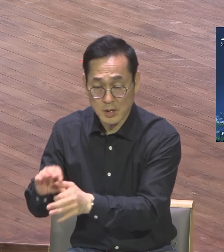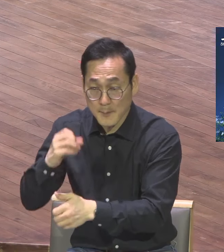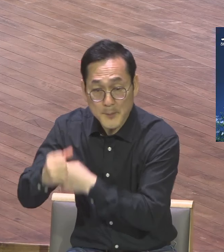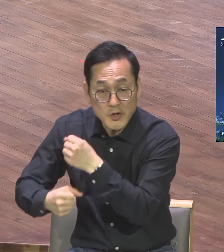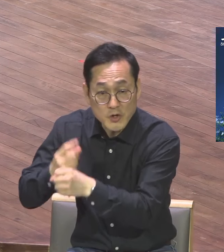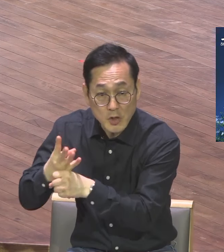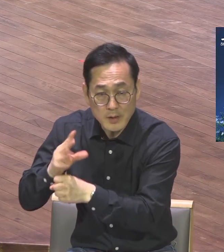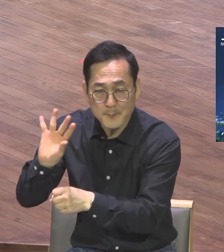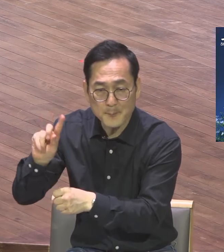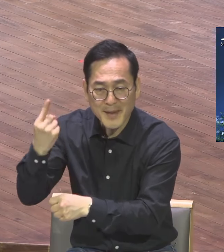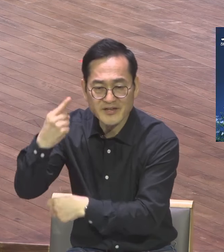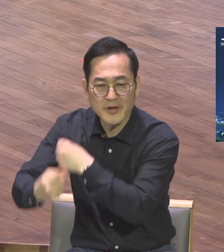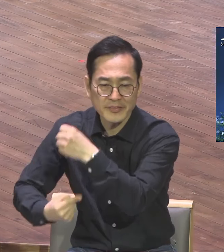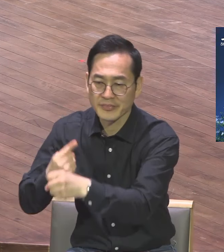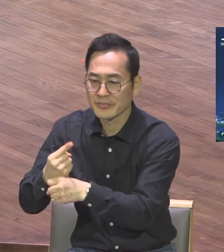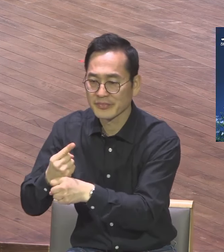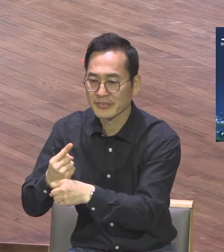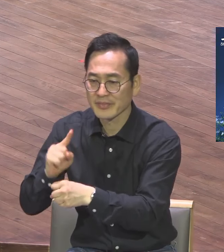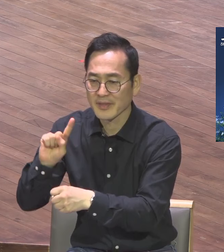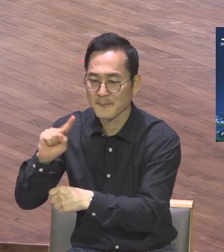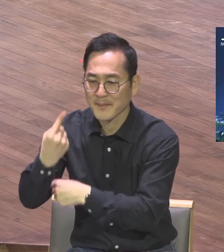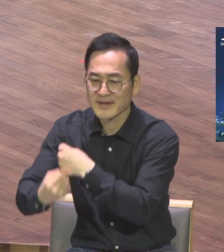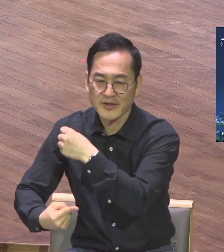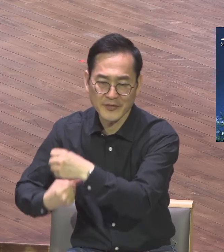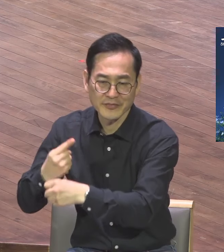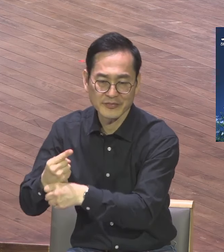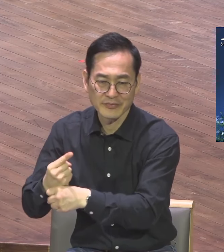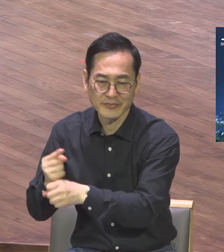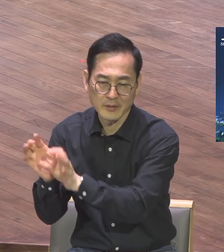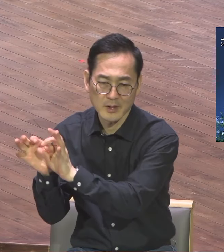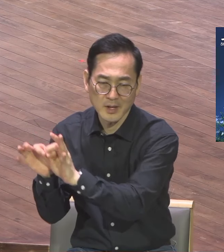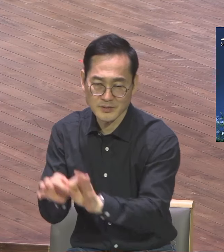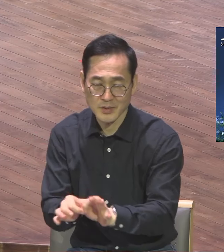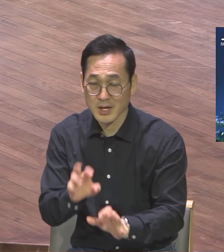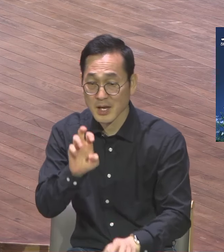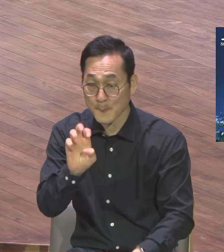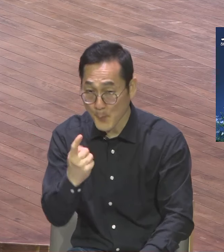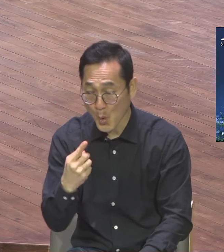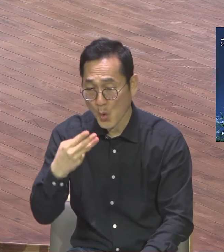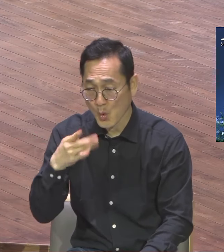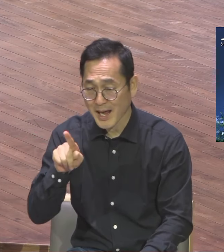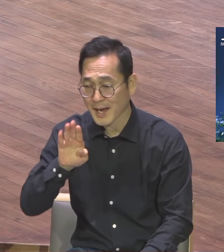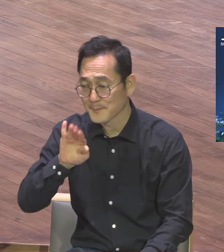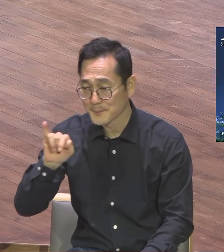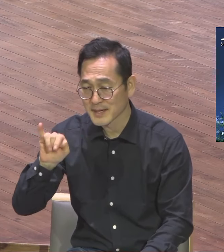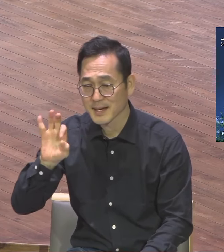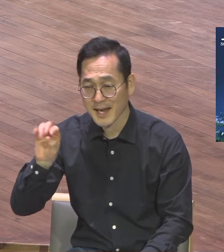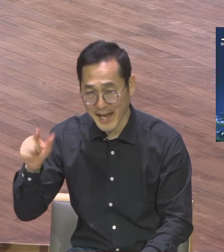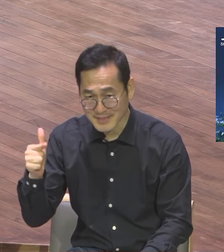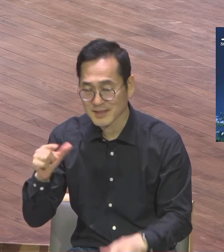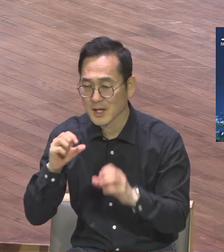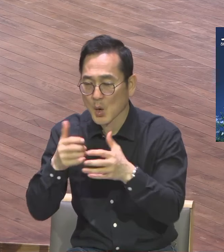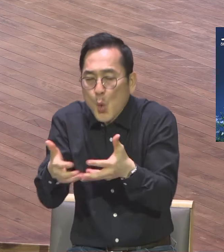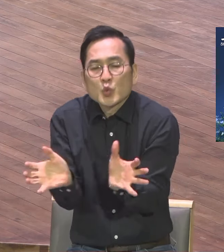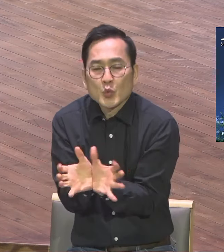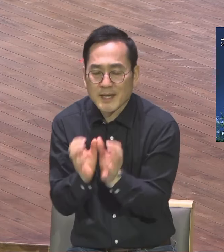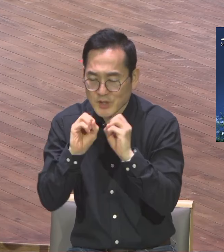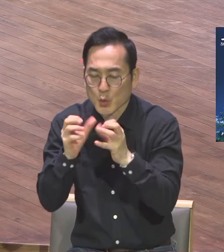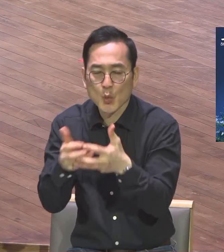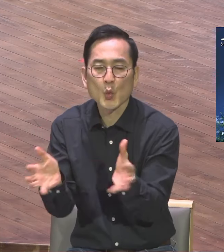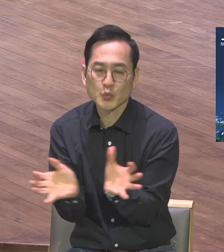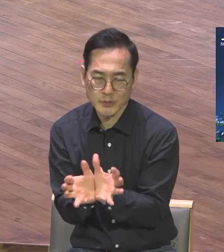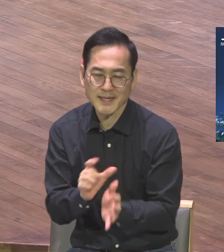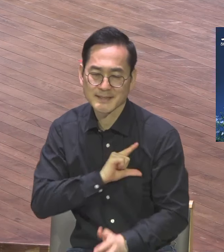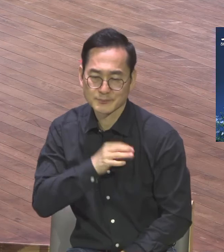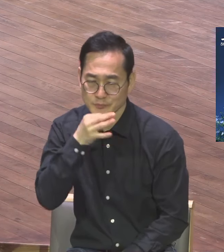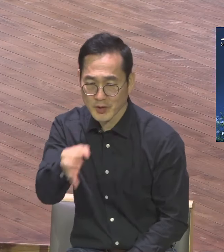그만큼 선교 열정으로 불탔던 공동체가 모라비안 공동체입니다. 이 모라비안 선교단체